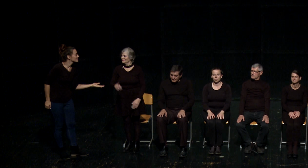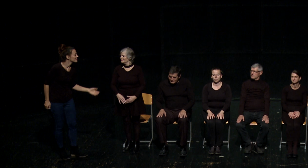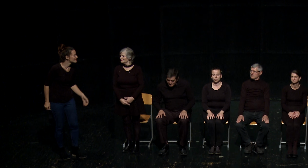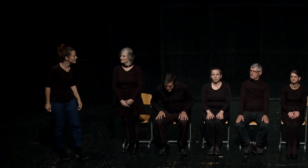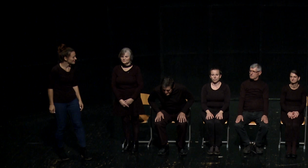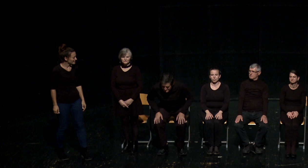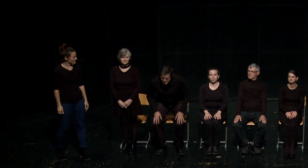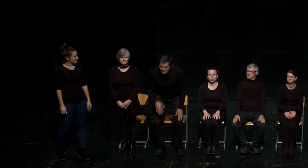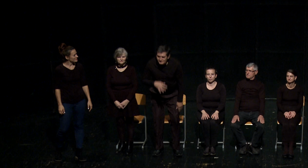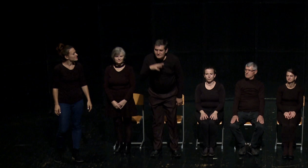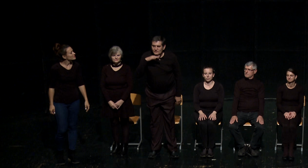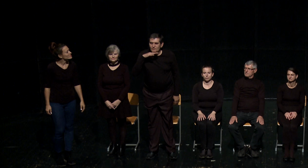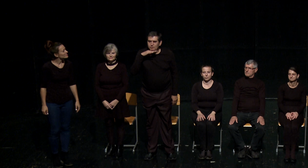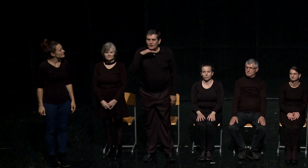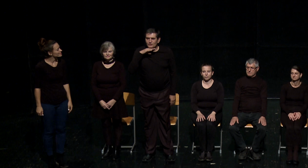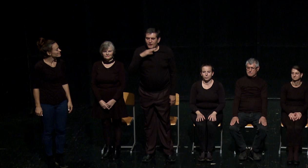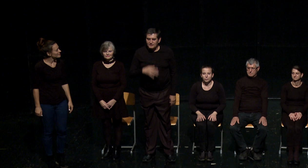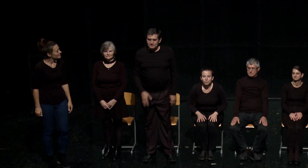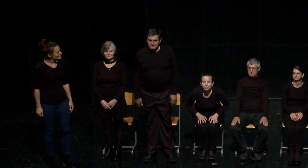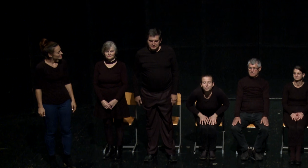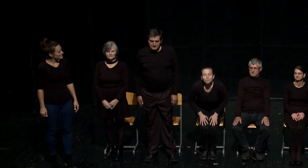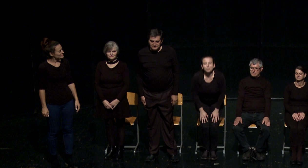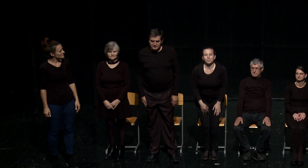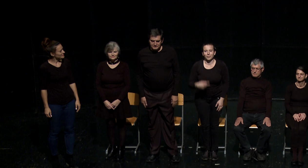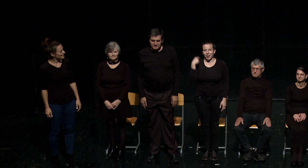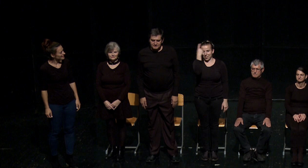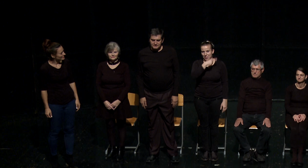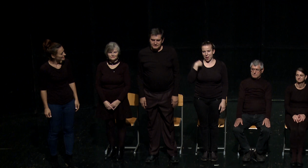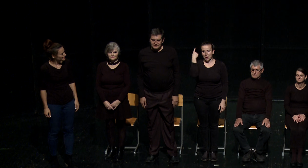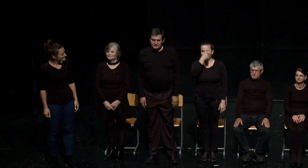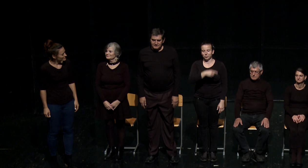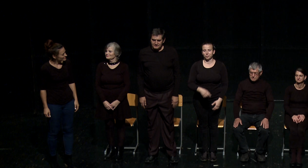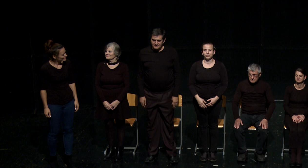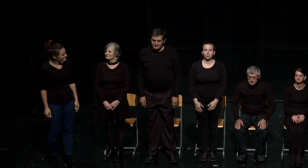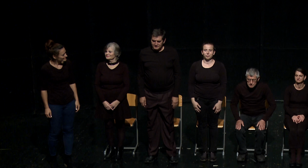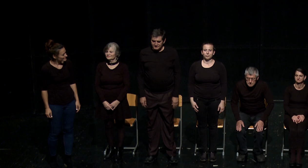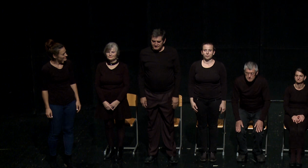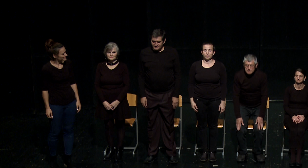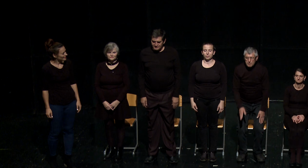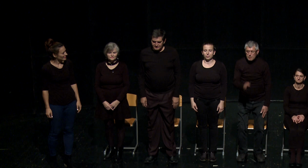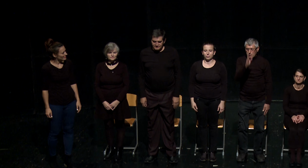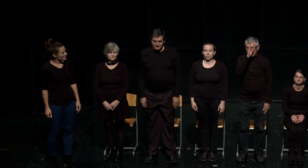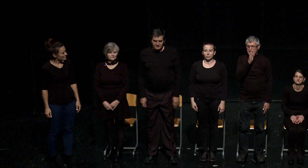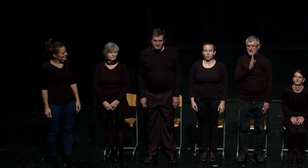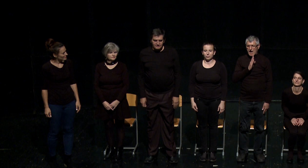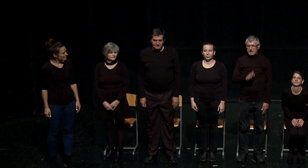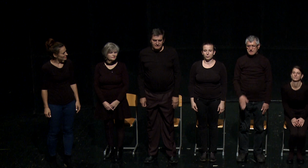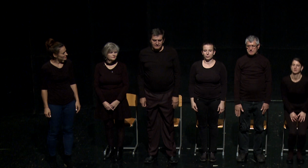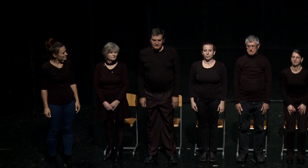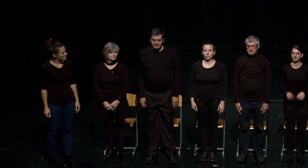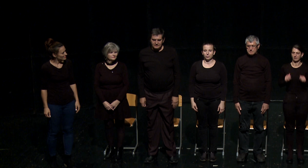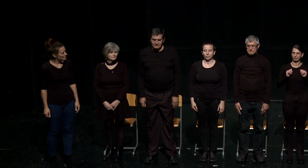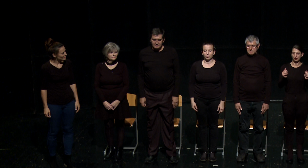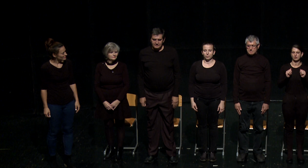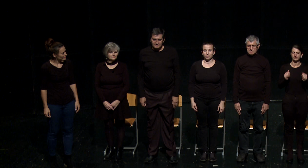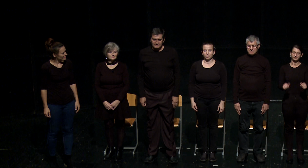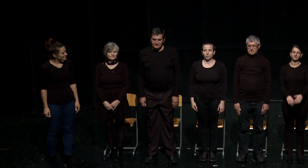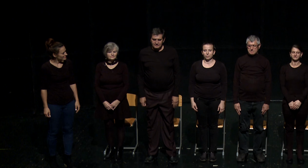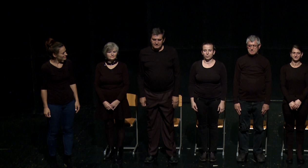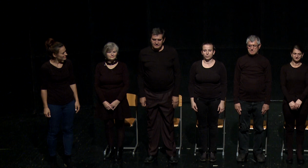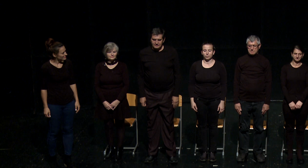Jaz sem petek. Jaz sem sobota. Jaz sem nedelja. Jaz sem